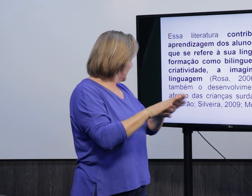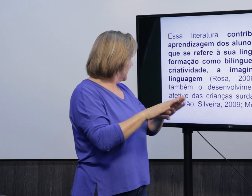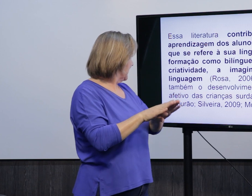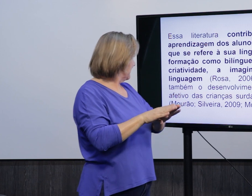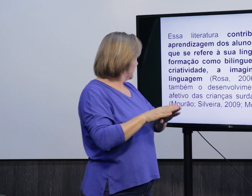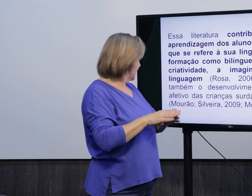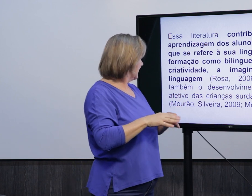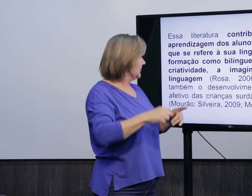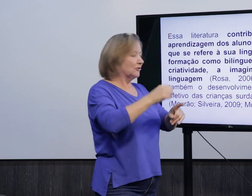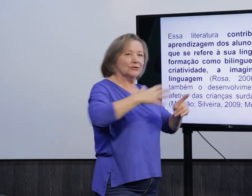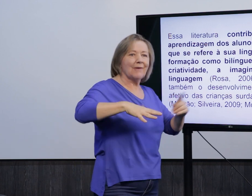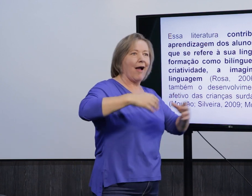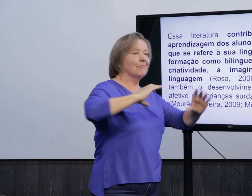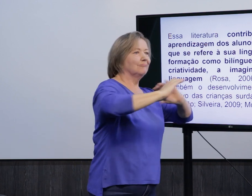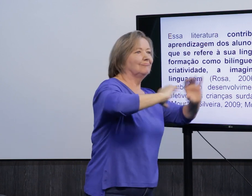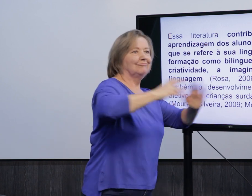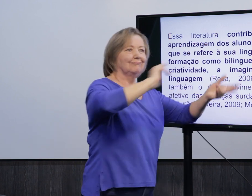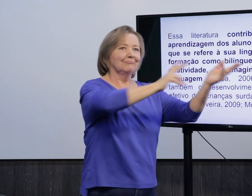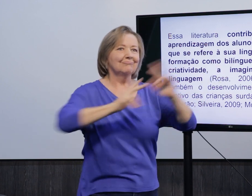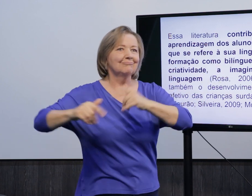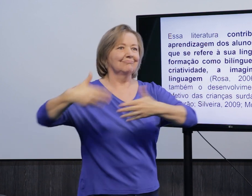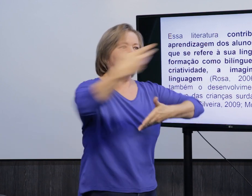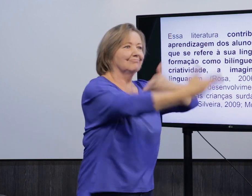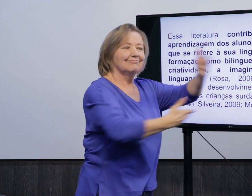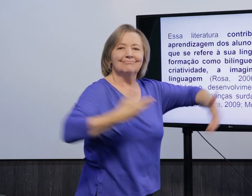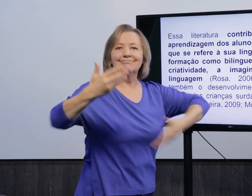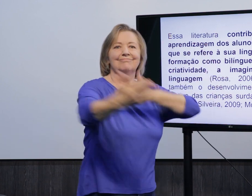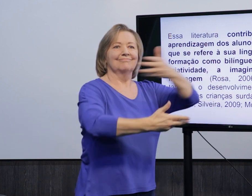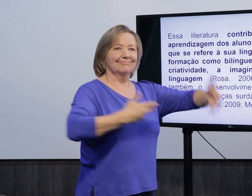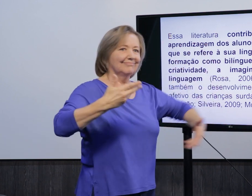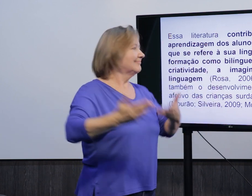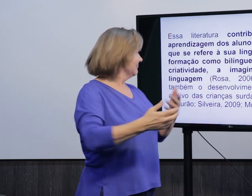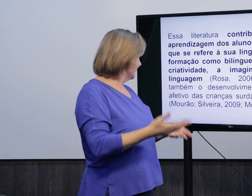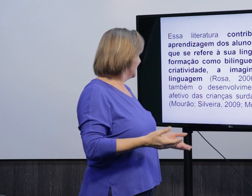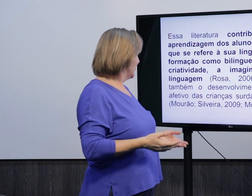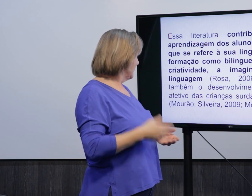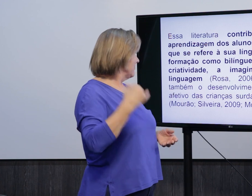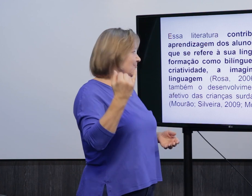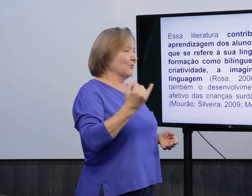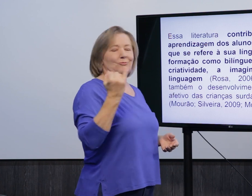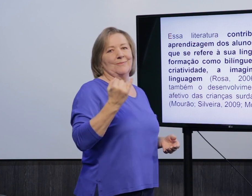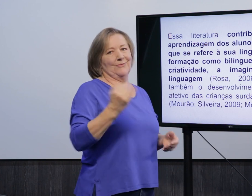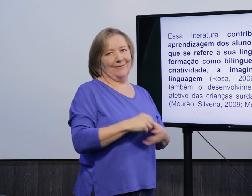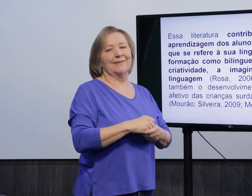escrita ela se comunica interage com as pessoas isso é importante